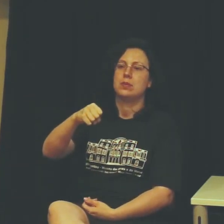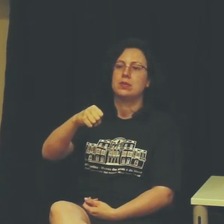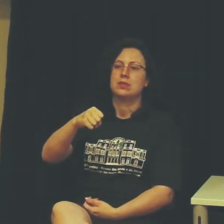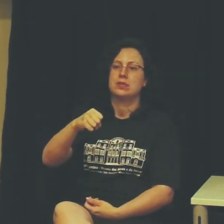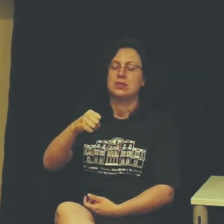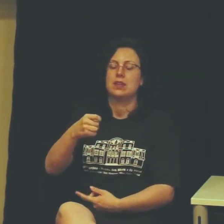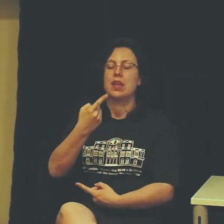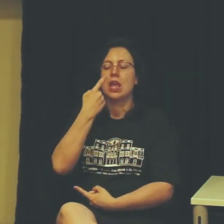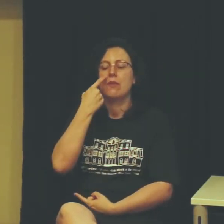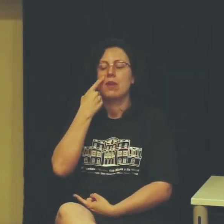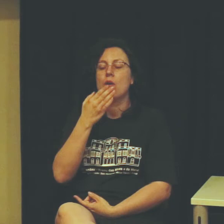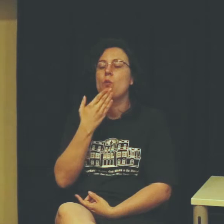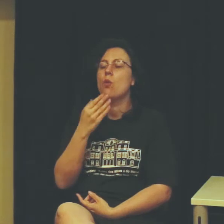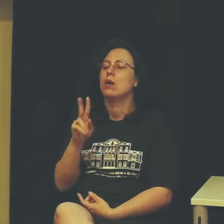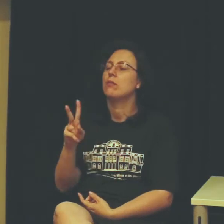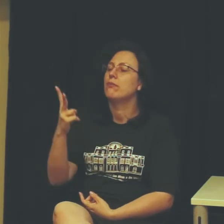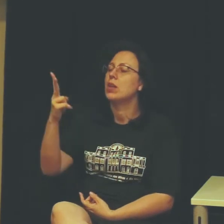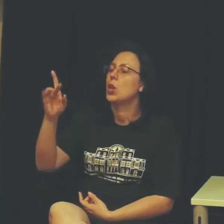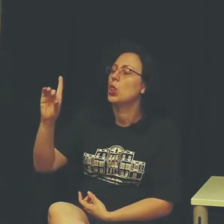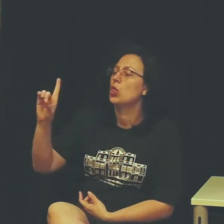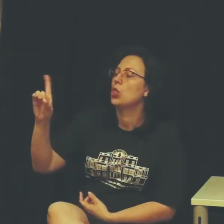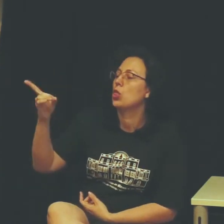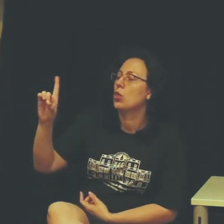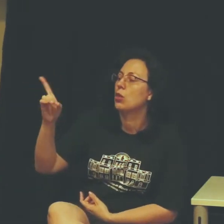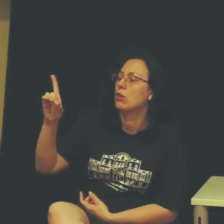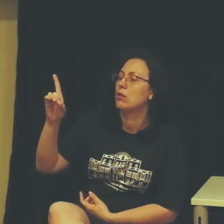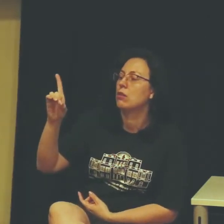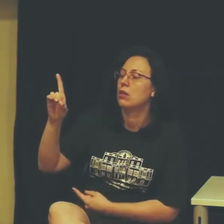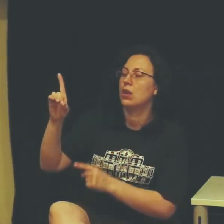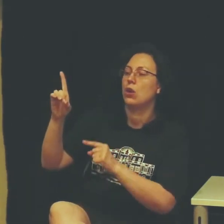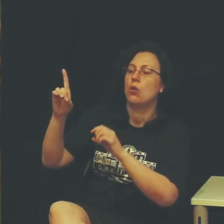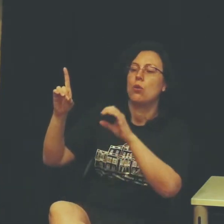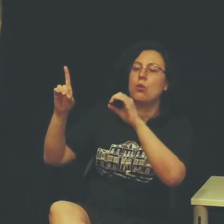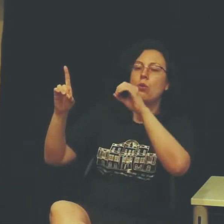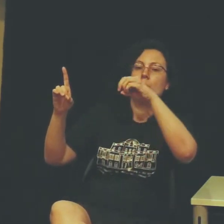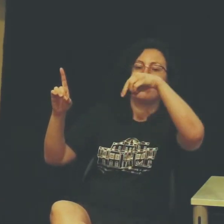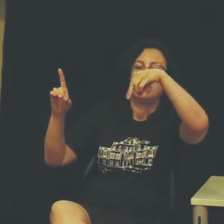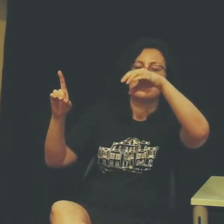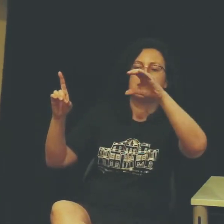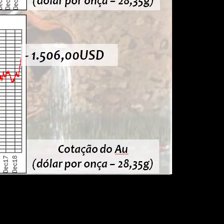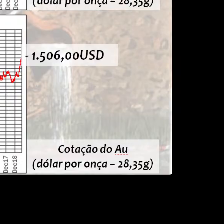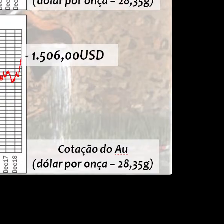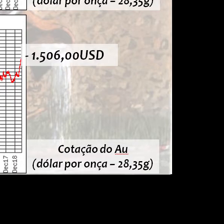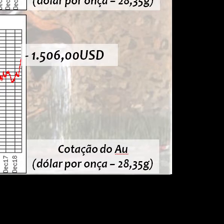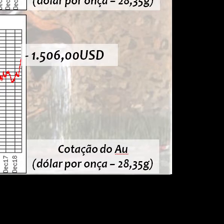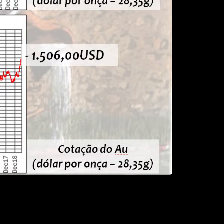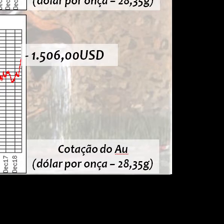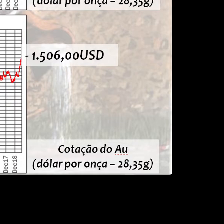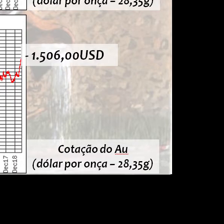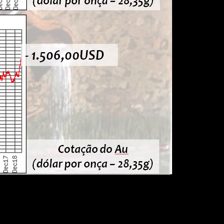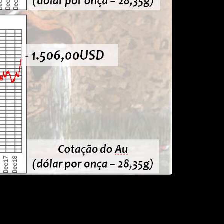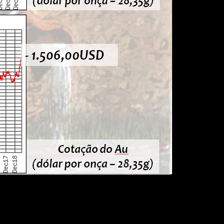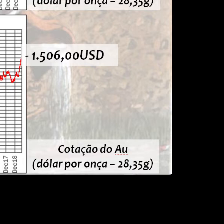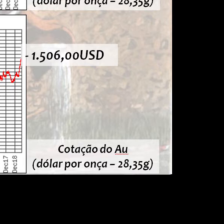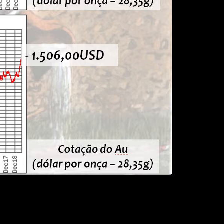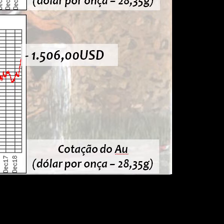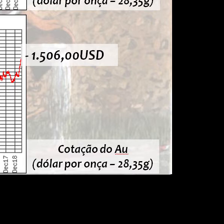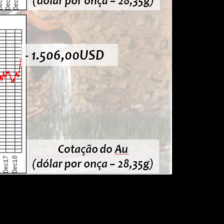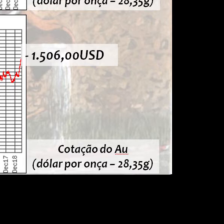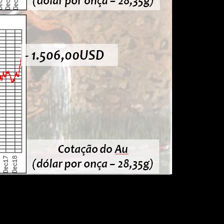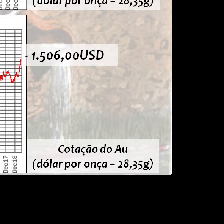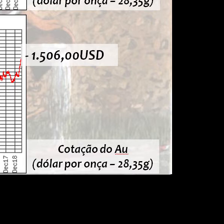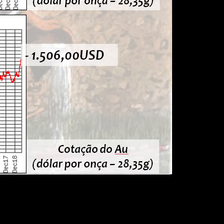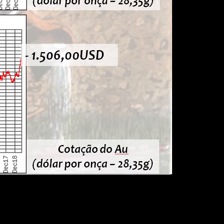e ver quanto que é o valor lá em dólares da onça do paládio. Onça é uma medida, né, em gramas, que